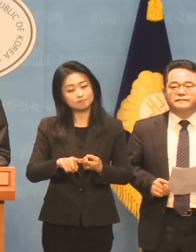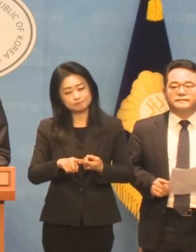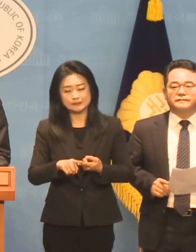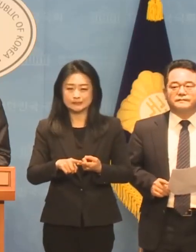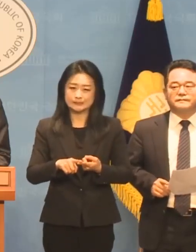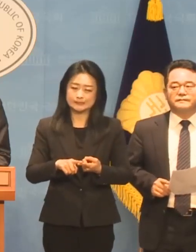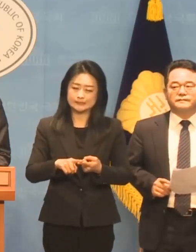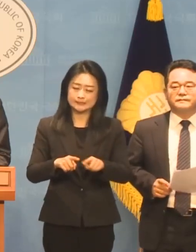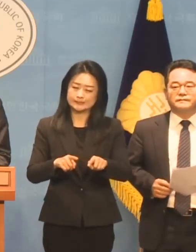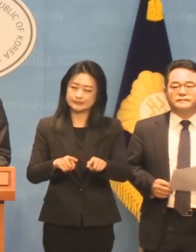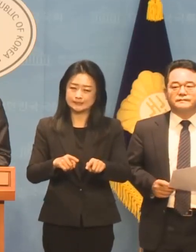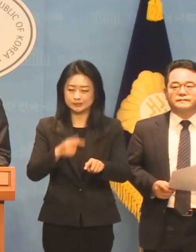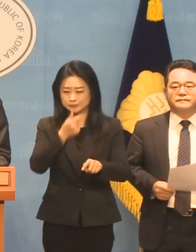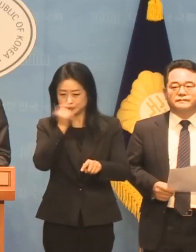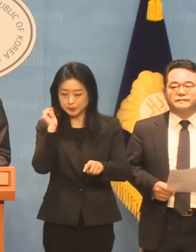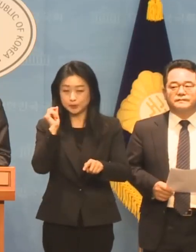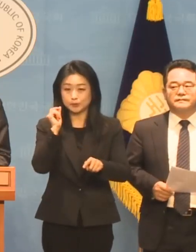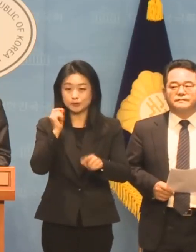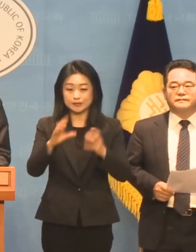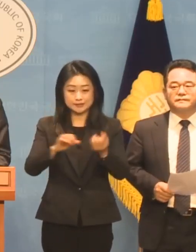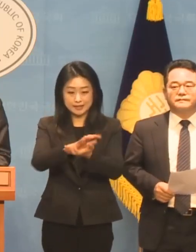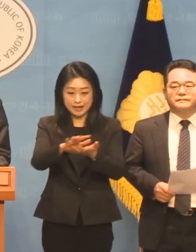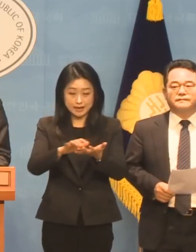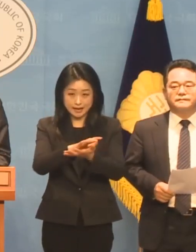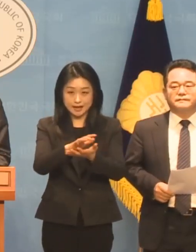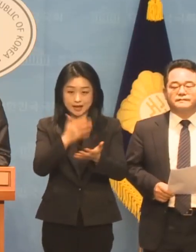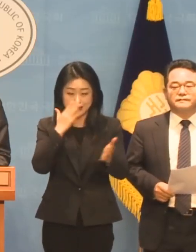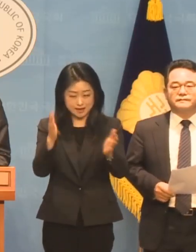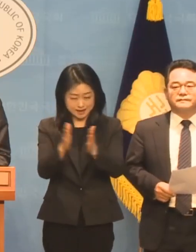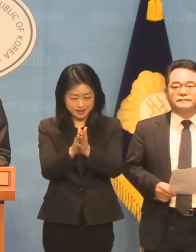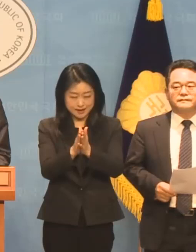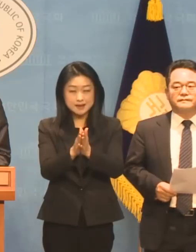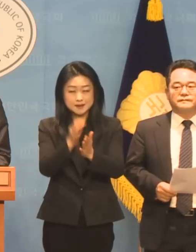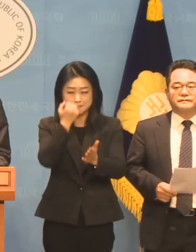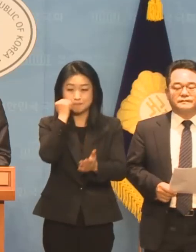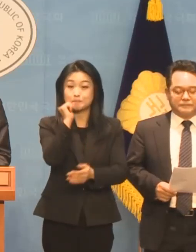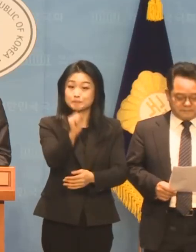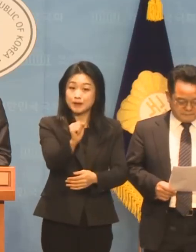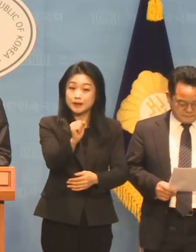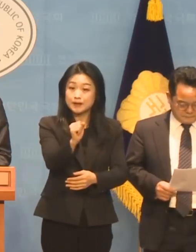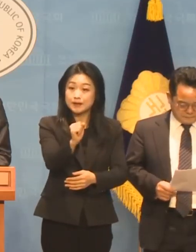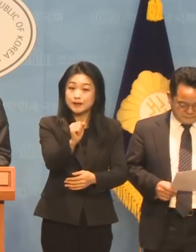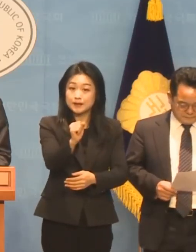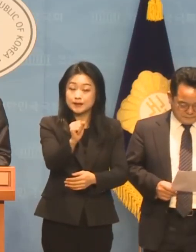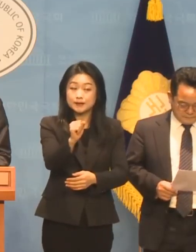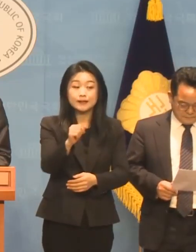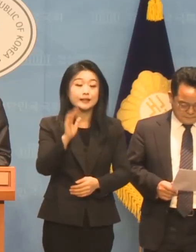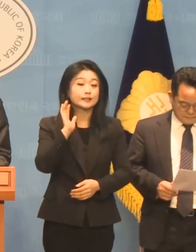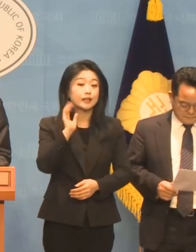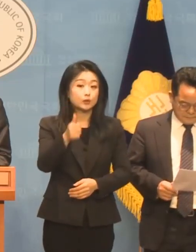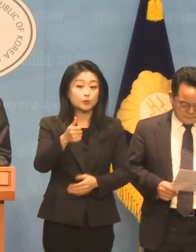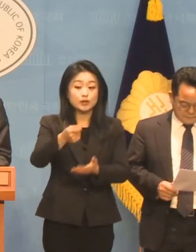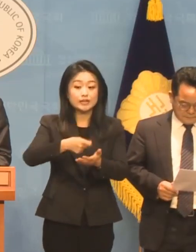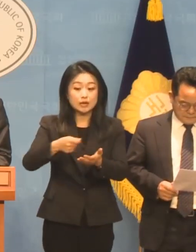태도를 보이며 내란 동조 세력임을 자인하고 있습니다. 이들은 대통령